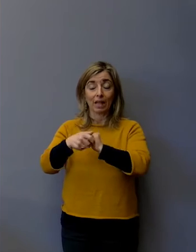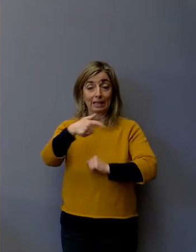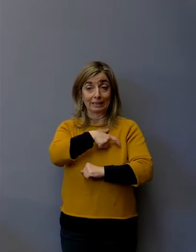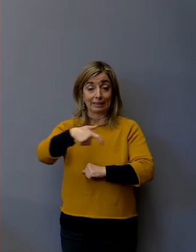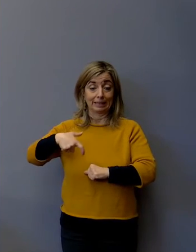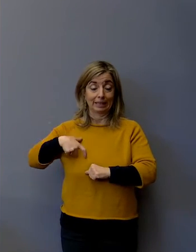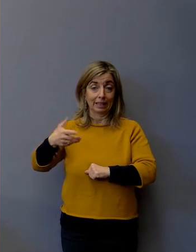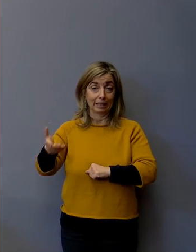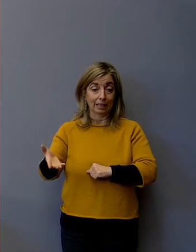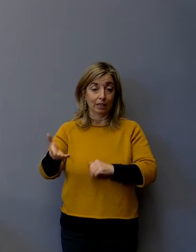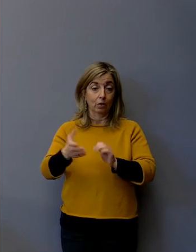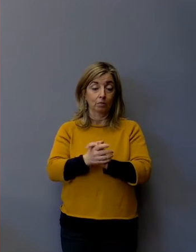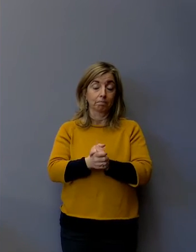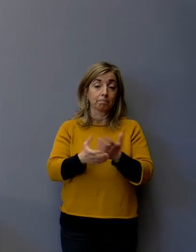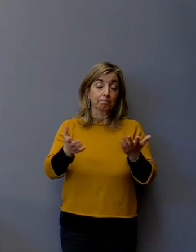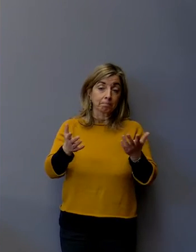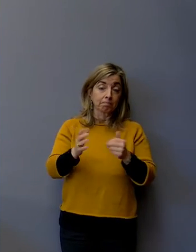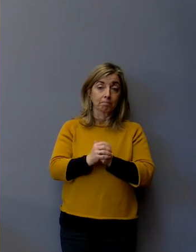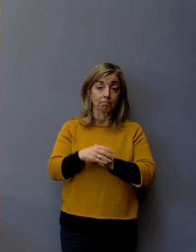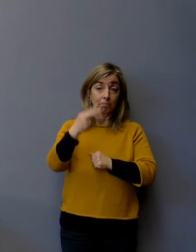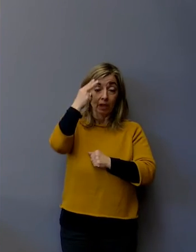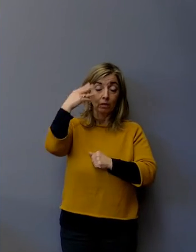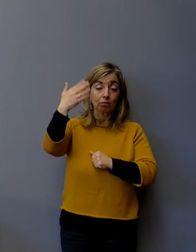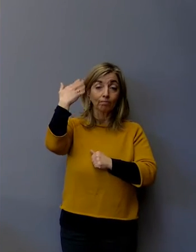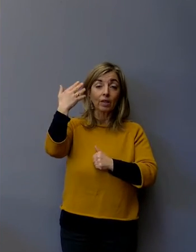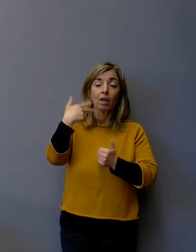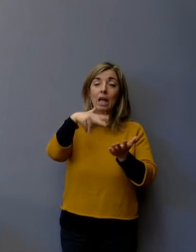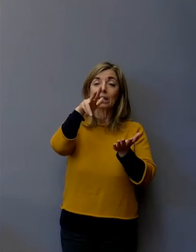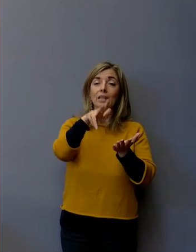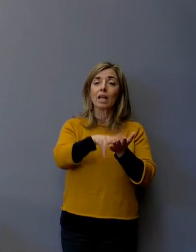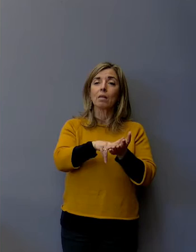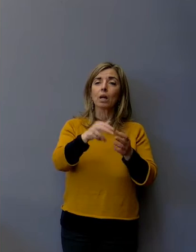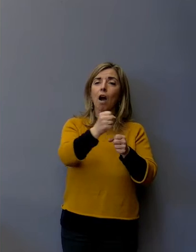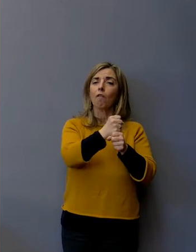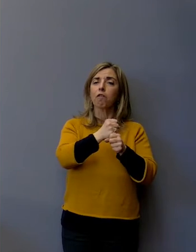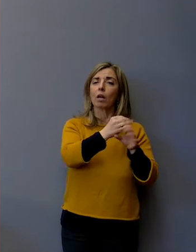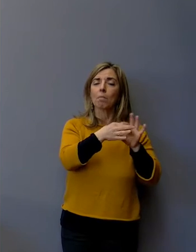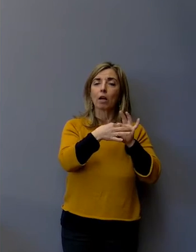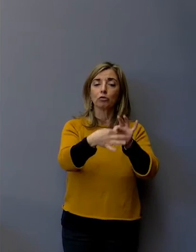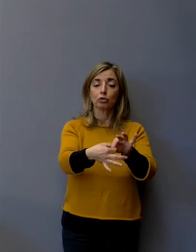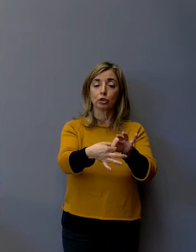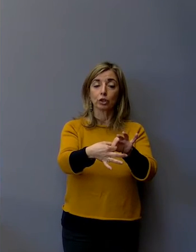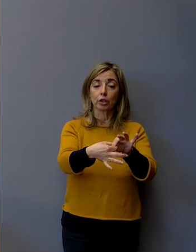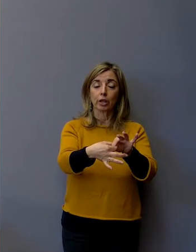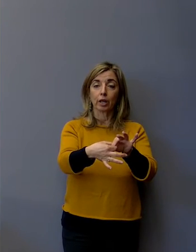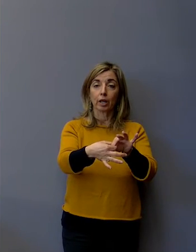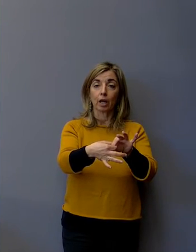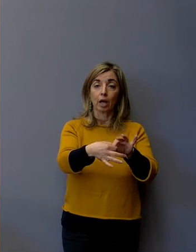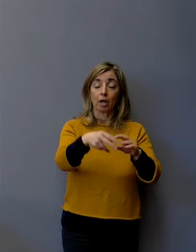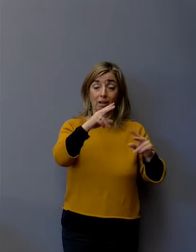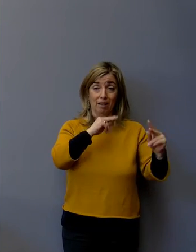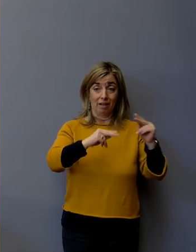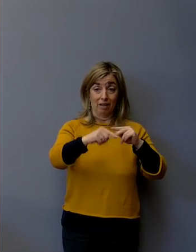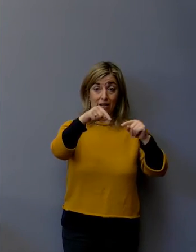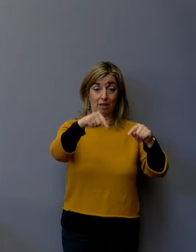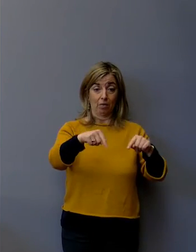famosa delibera sulle farmacie rispetto a quello che dissero alcuni consiglieri in commissione rispetto a quello che poi votarono il giorno dopo qualche giorno